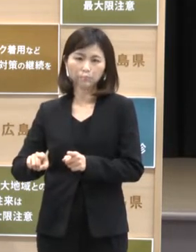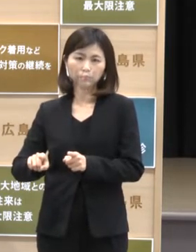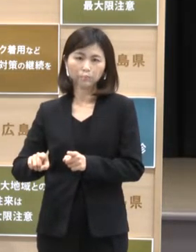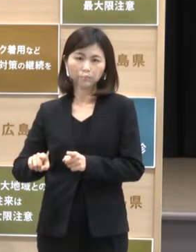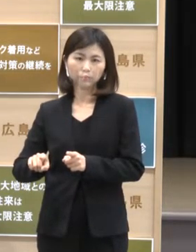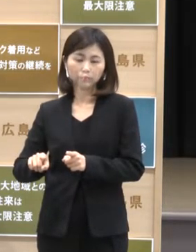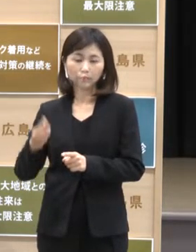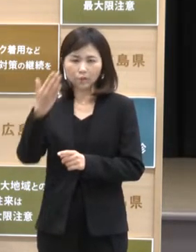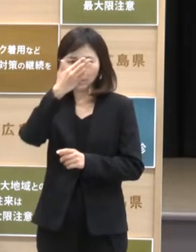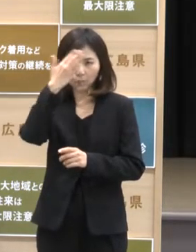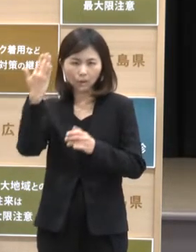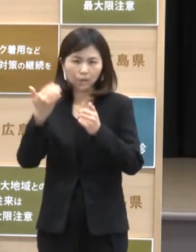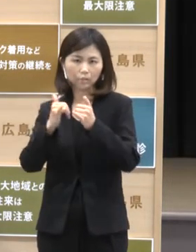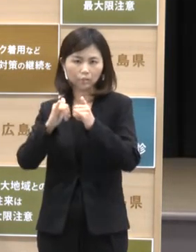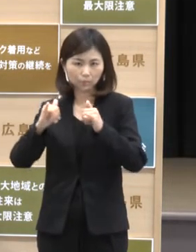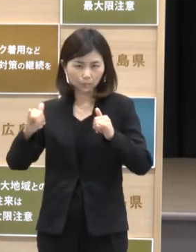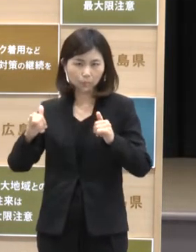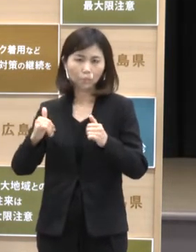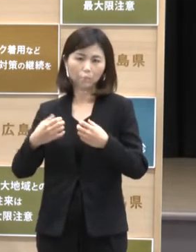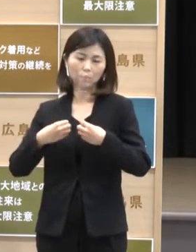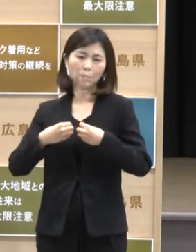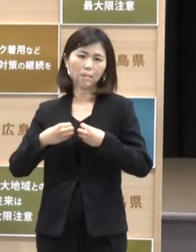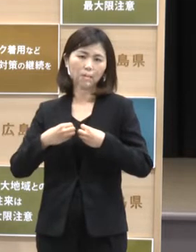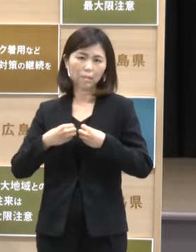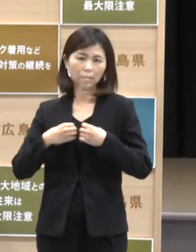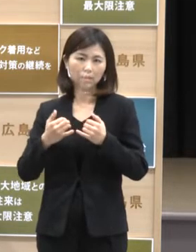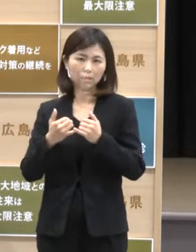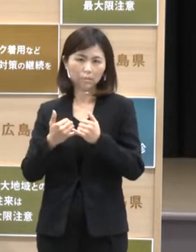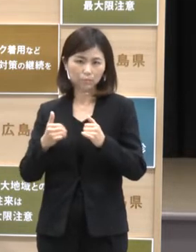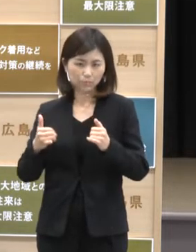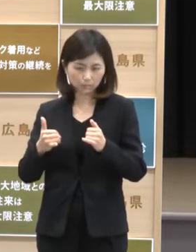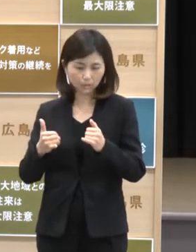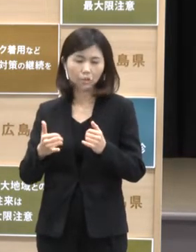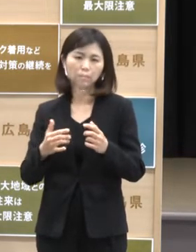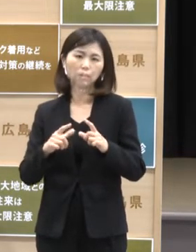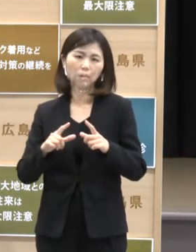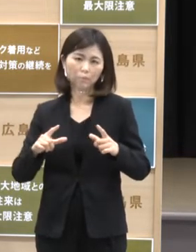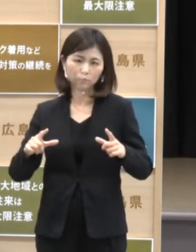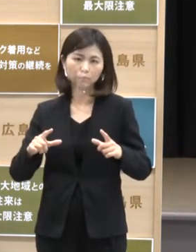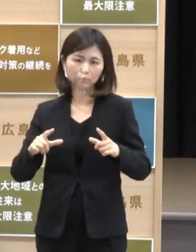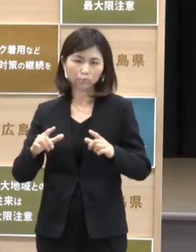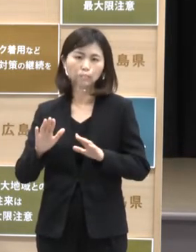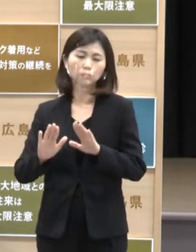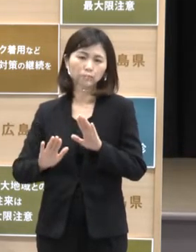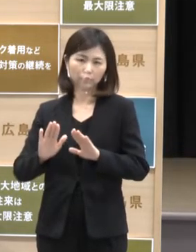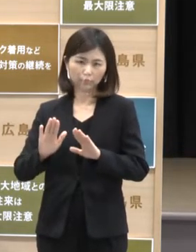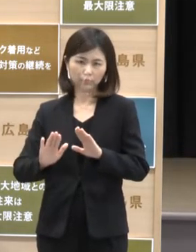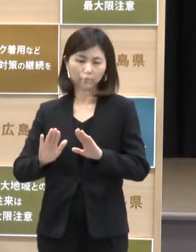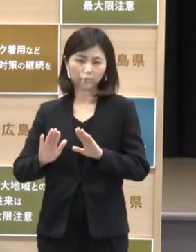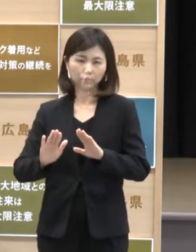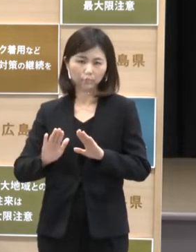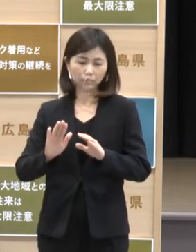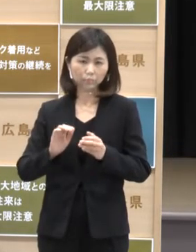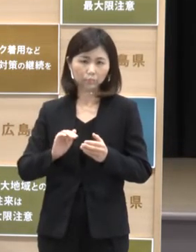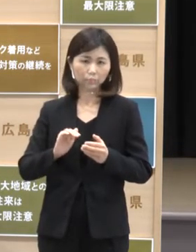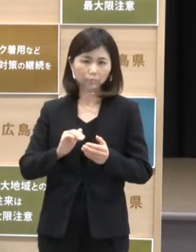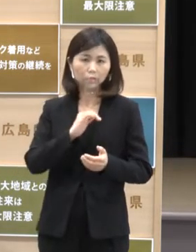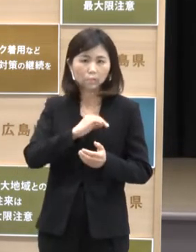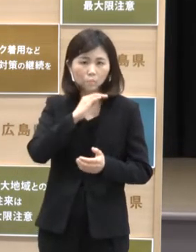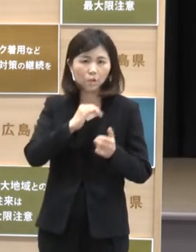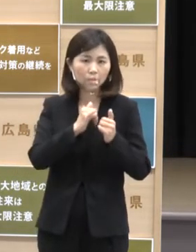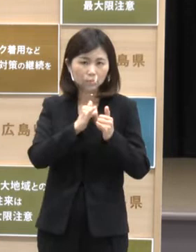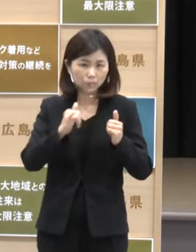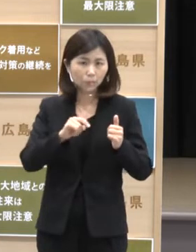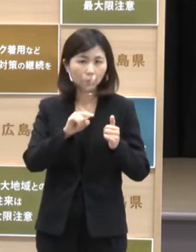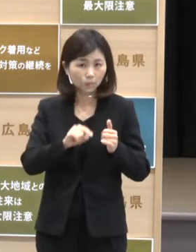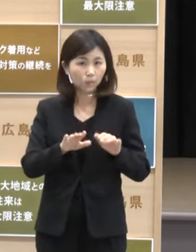年層の感染者数が多くなっているという状況です。また、重症化リスクの高い高齢層についても、現在